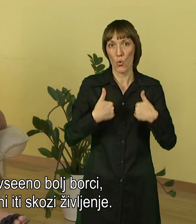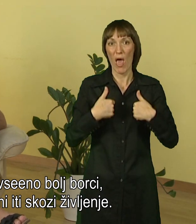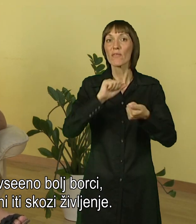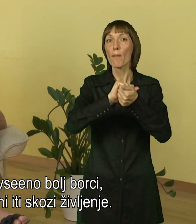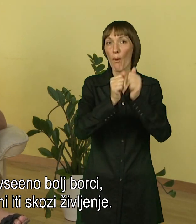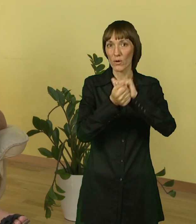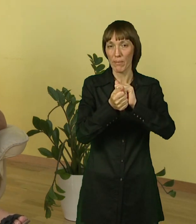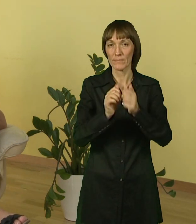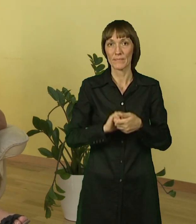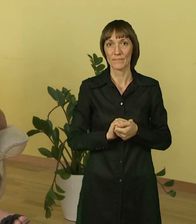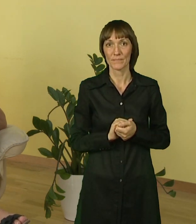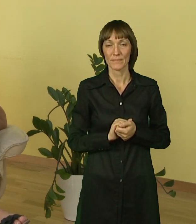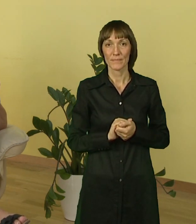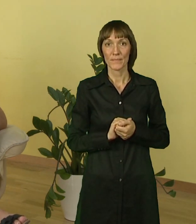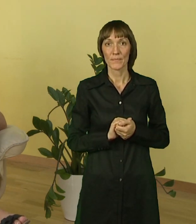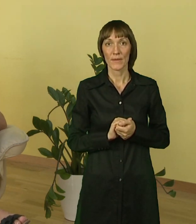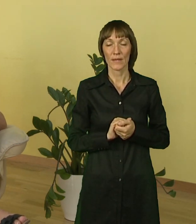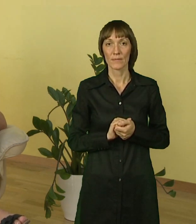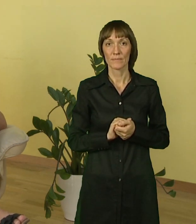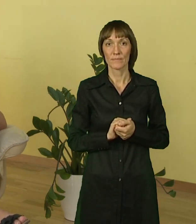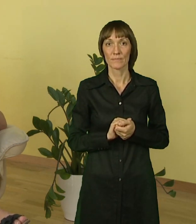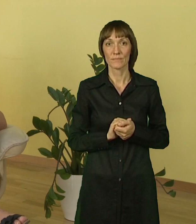jaz po življenje, no, da